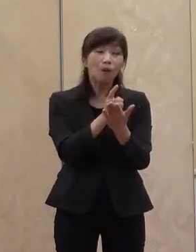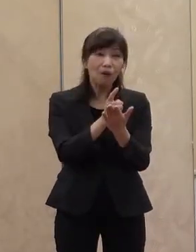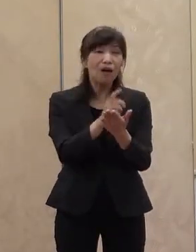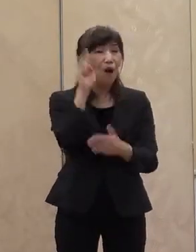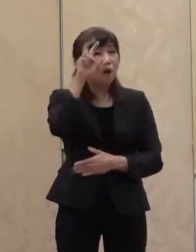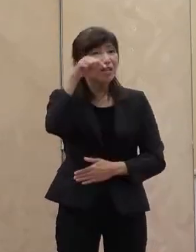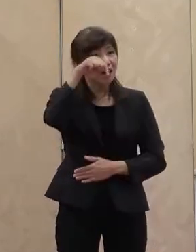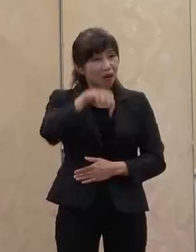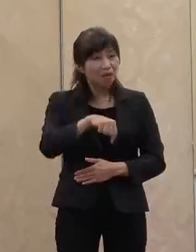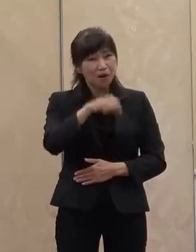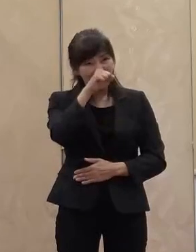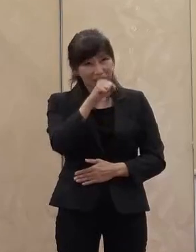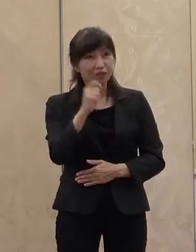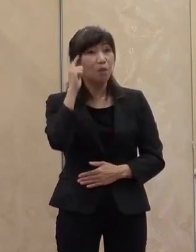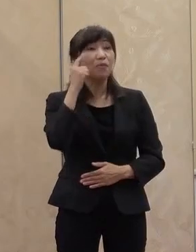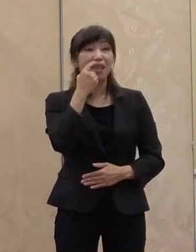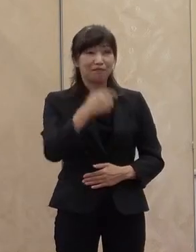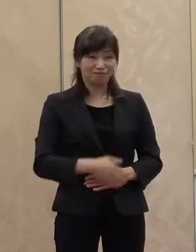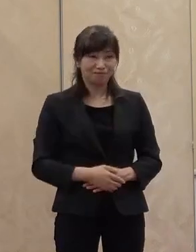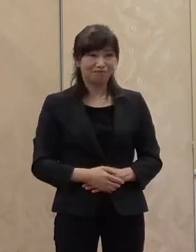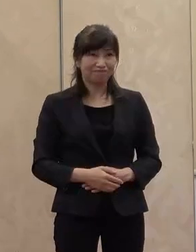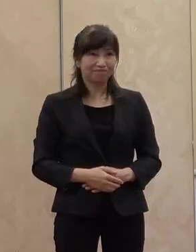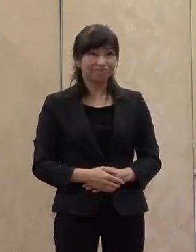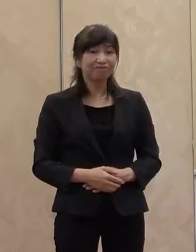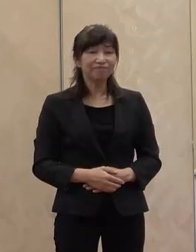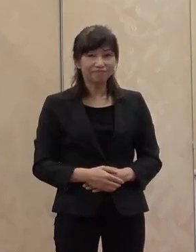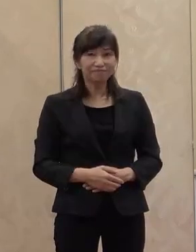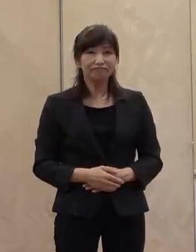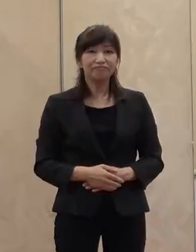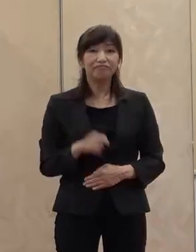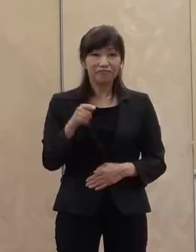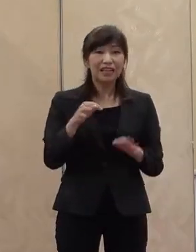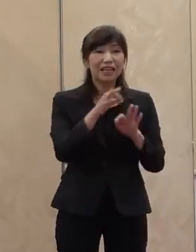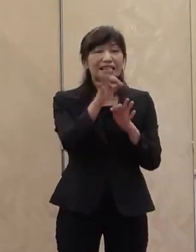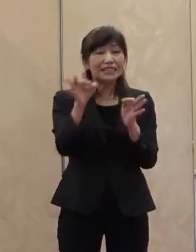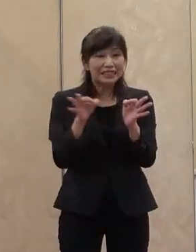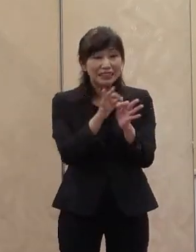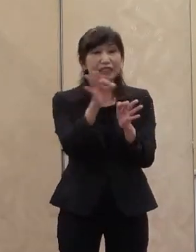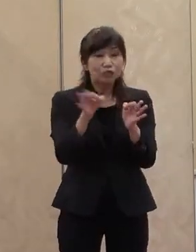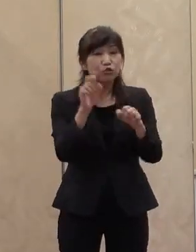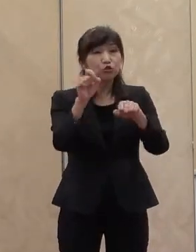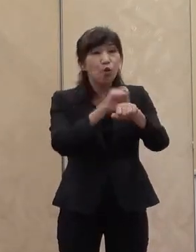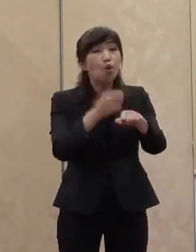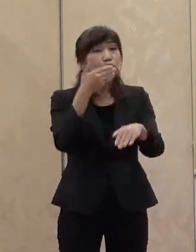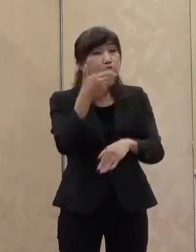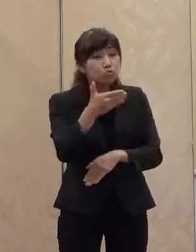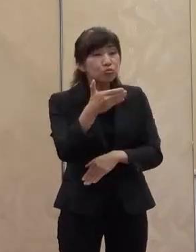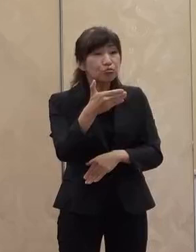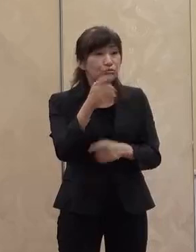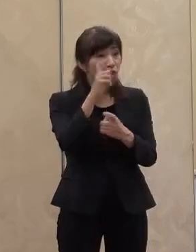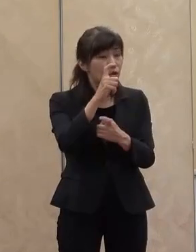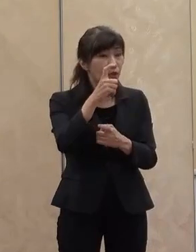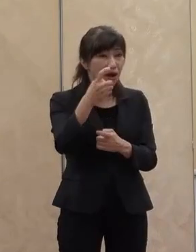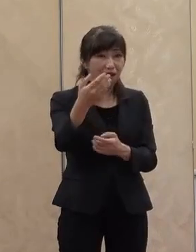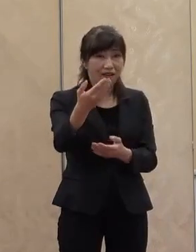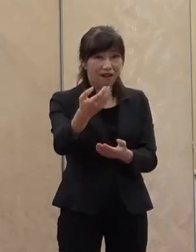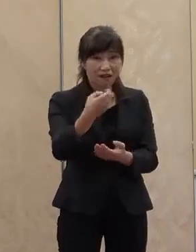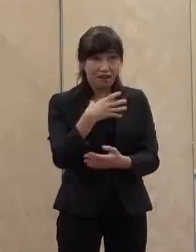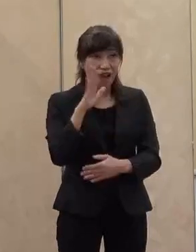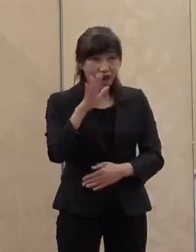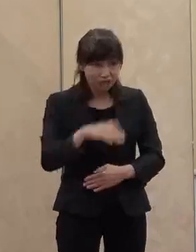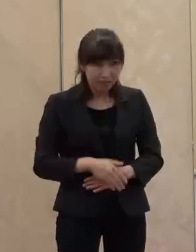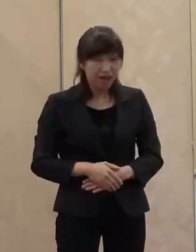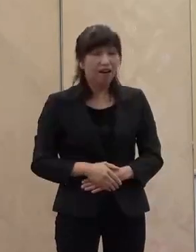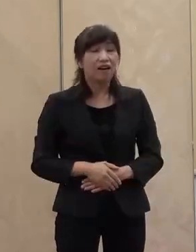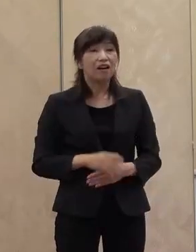。 ありがとうございます。金融特区というふうなお話が出たんですけれども、もし大阪に設立するとしたら、このスマ